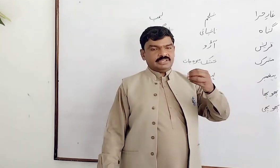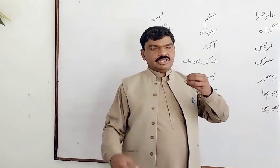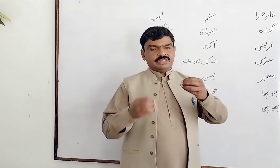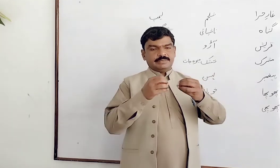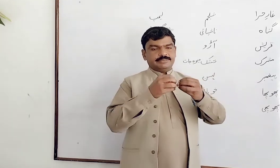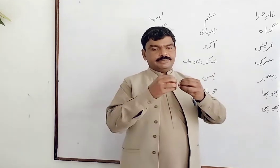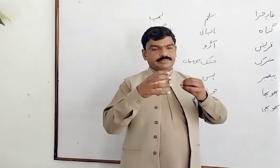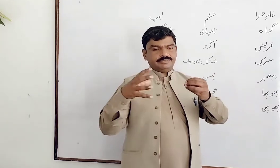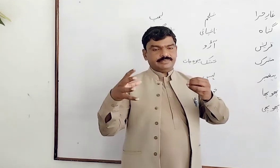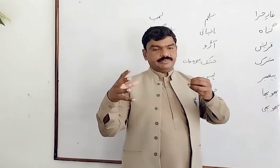शलजम।